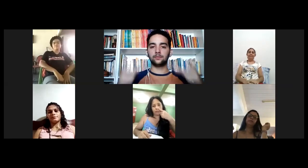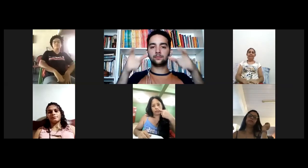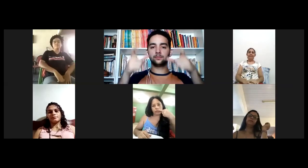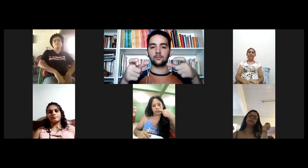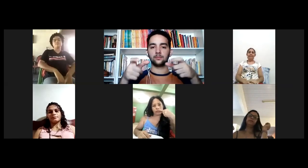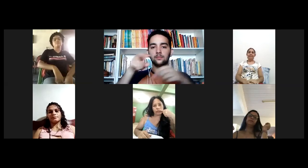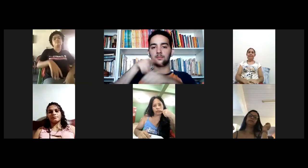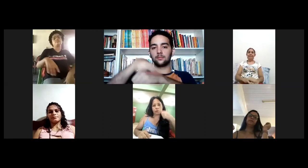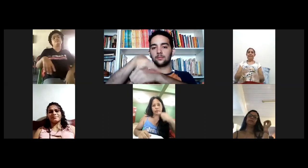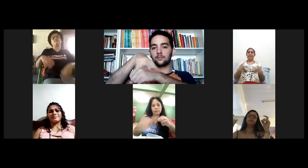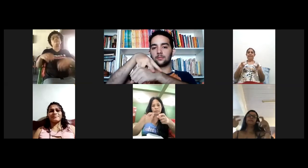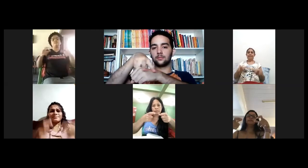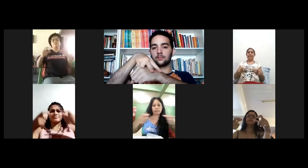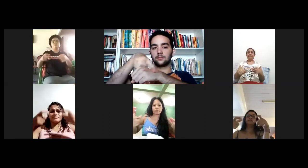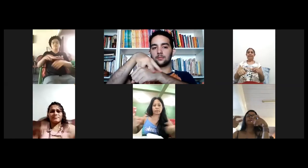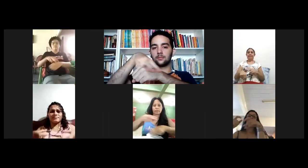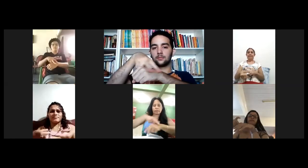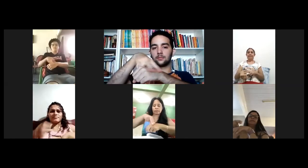pepino,